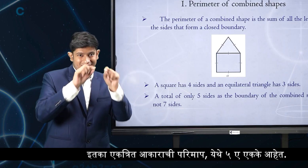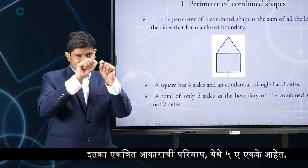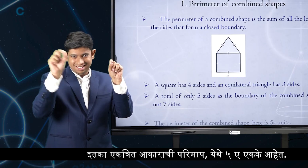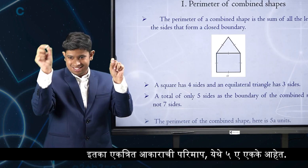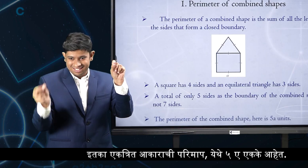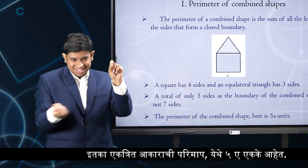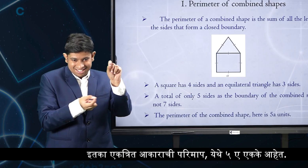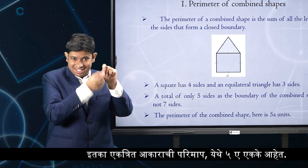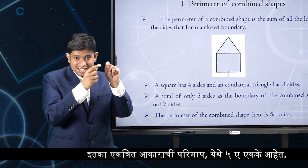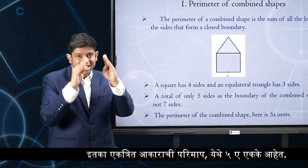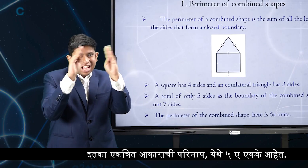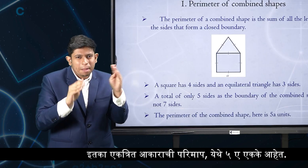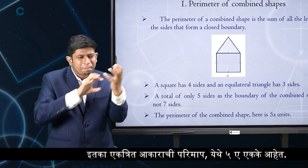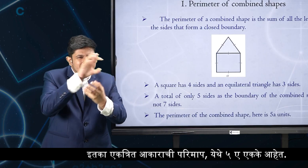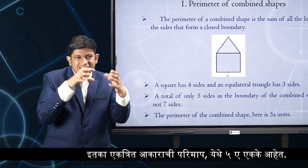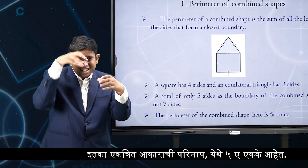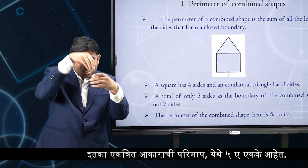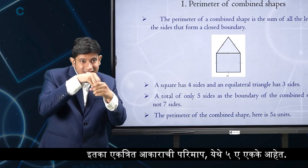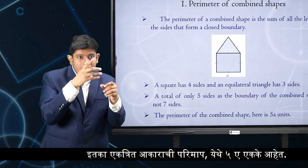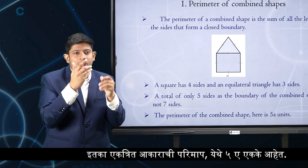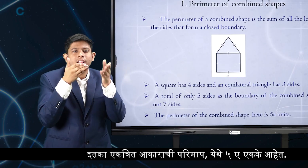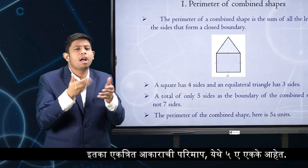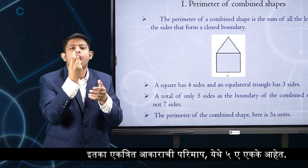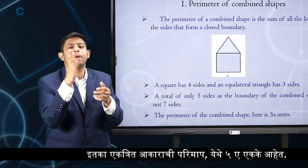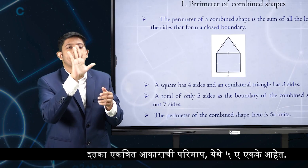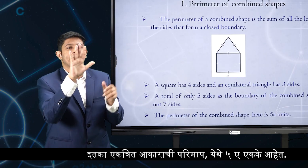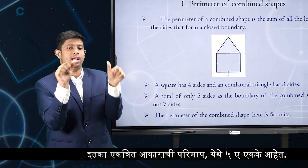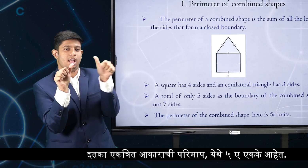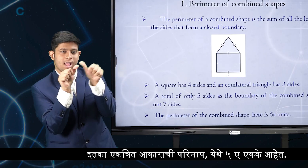इतका एकत्रित आकाराची परिमाप येथे